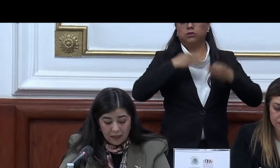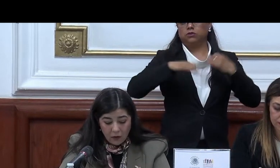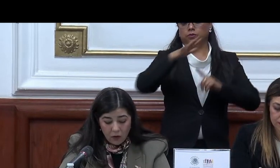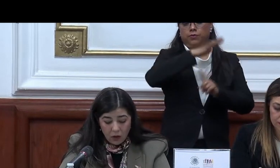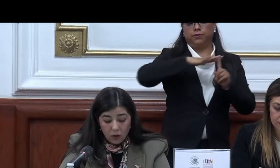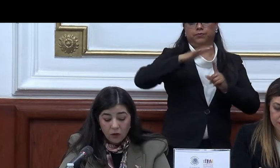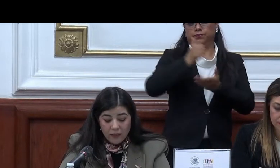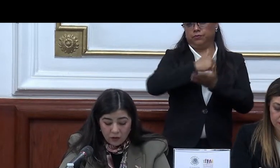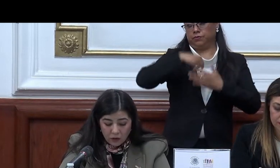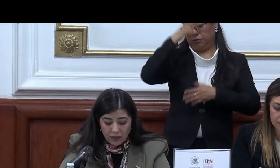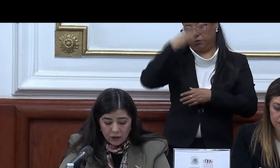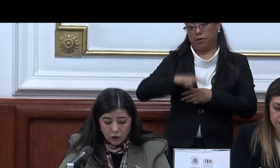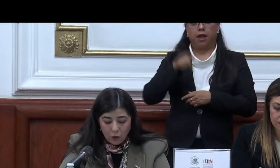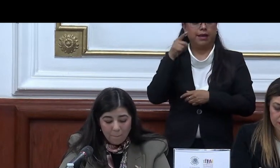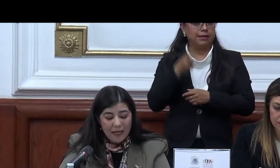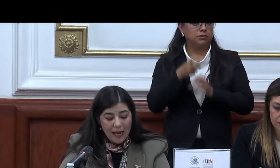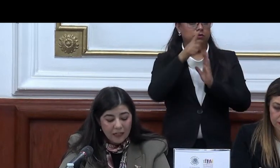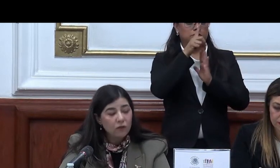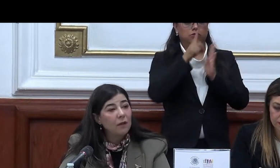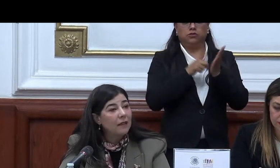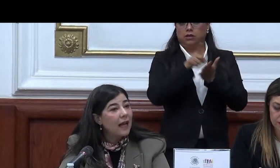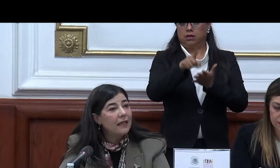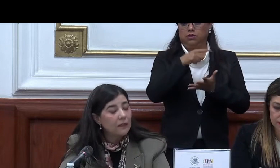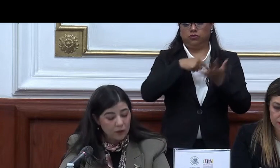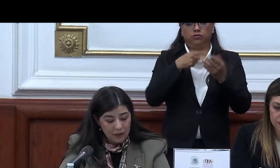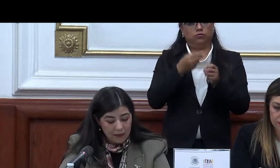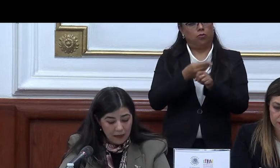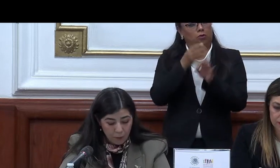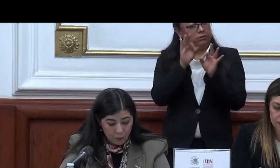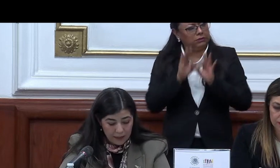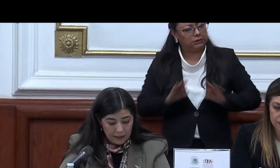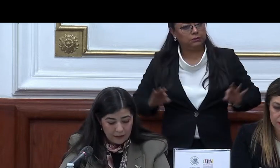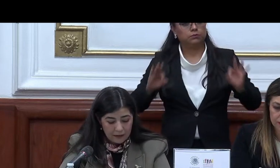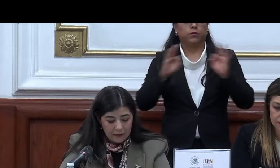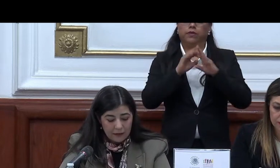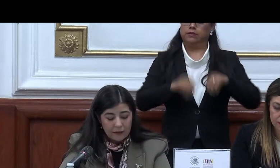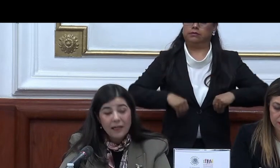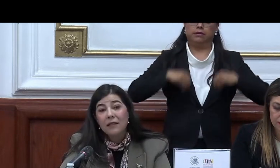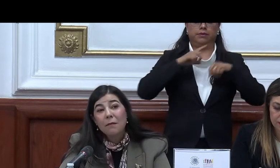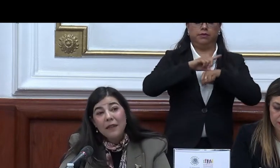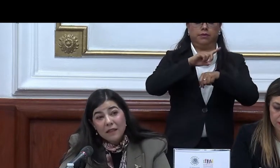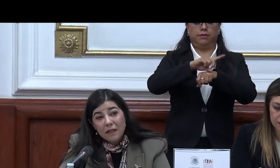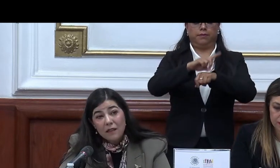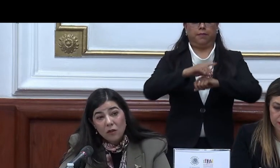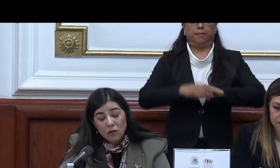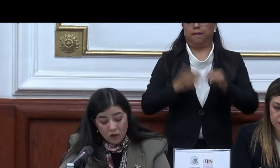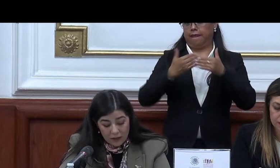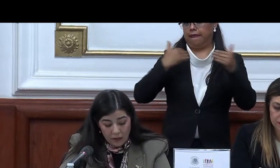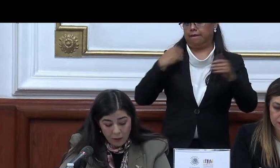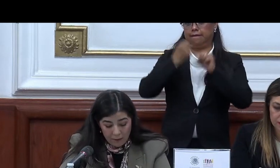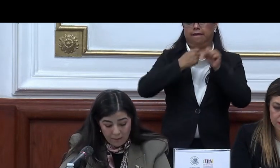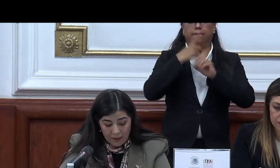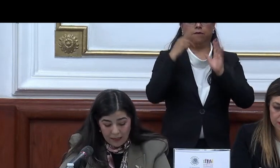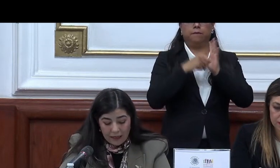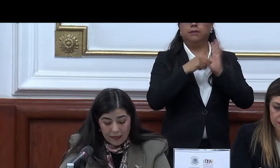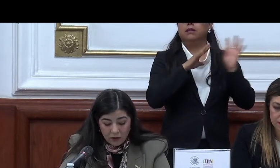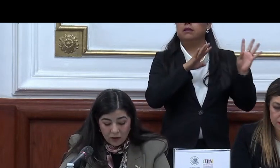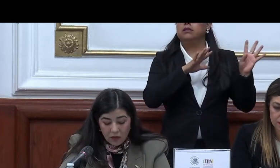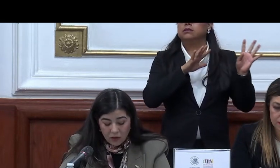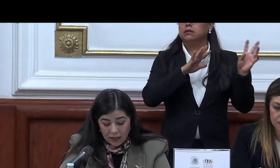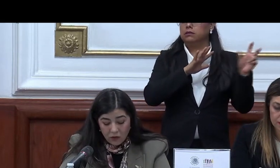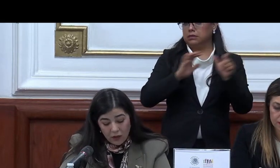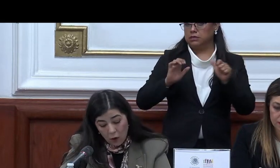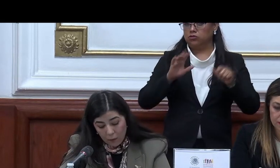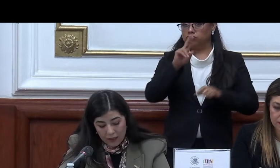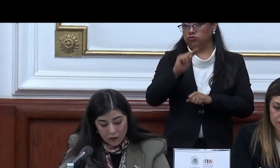de México, donde estos derechos son pilares fundamentales de nuestra vida pública. Ya desde 1789, en la Declaración de